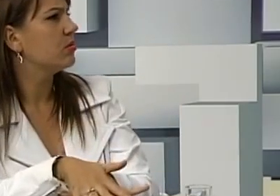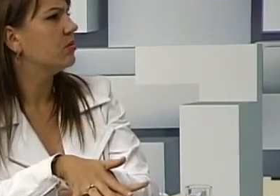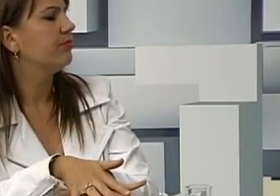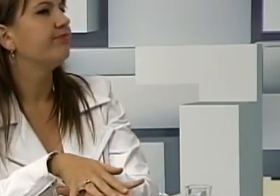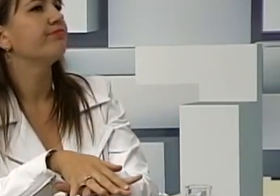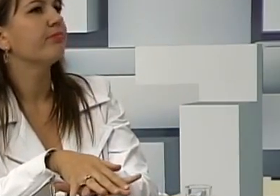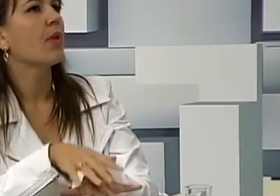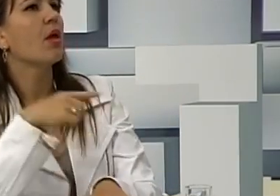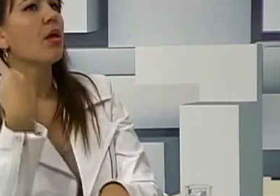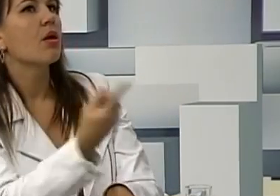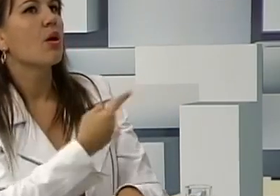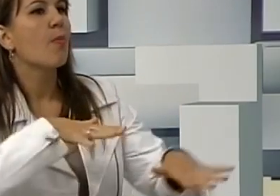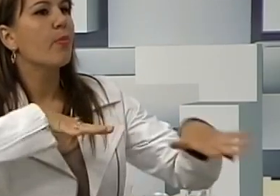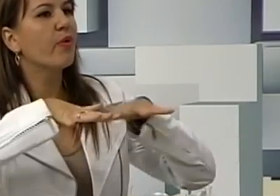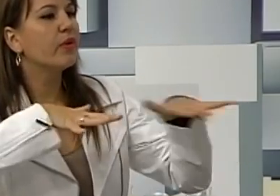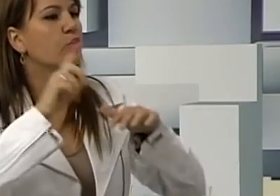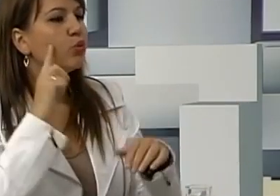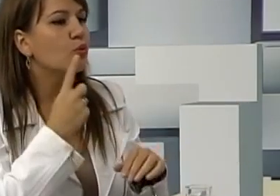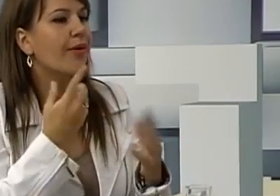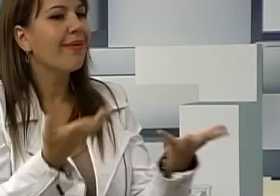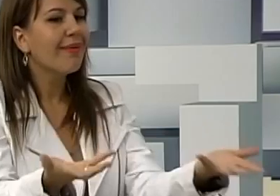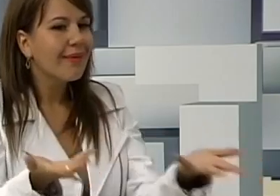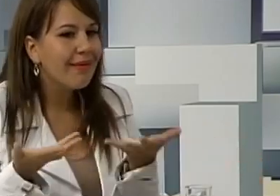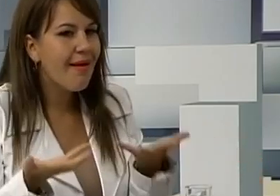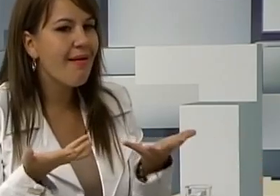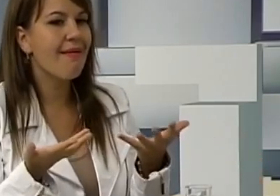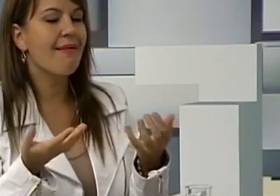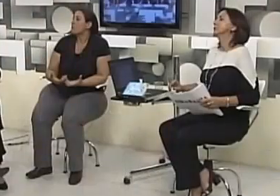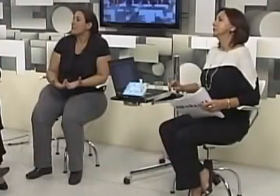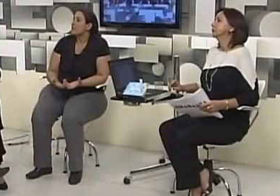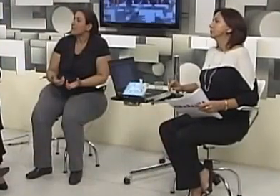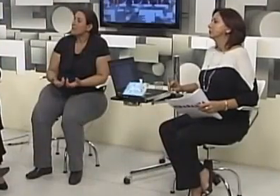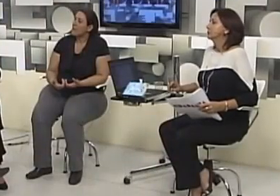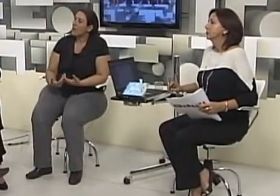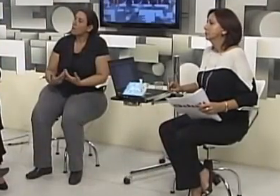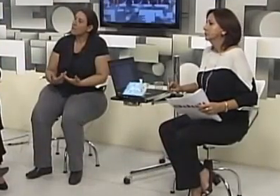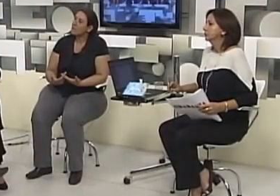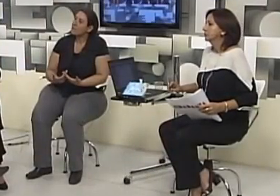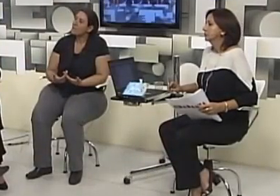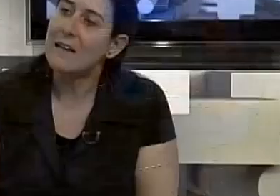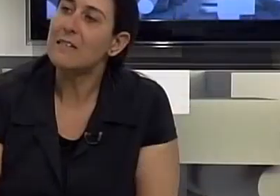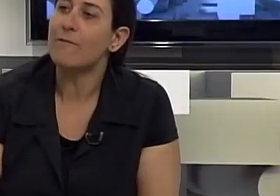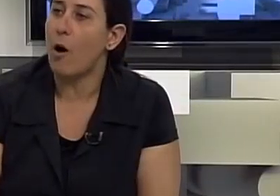porque sempre foi o objetivo da comunidade surda que a inclusão acontecesse, mas ela